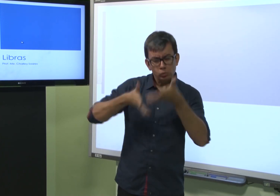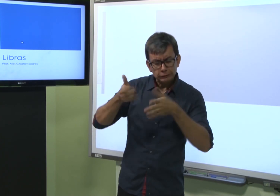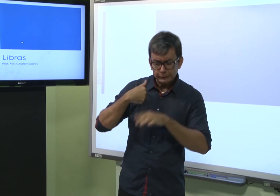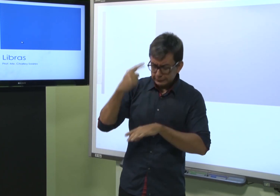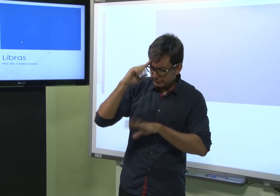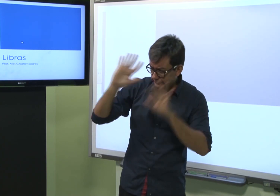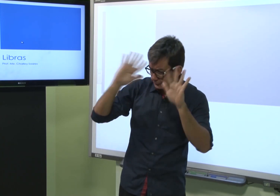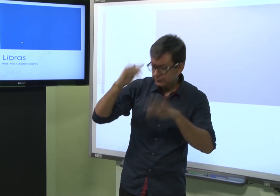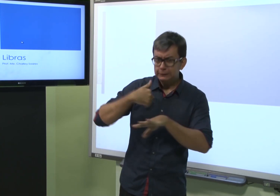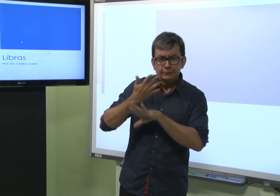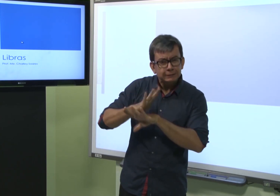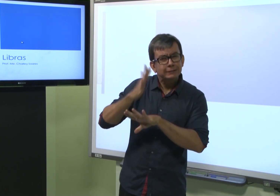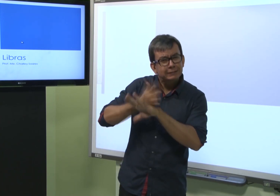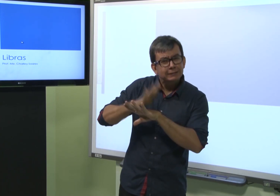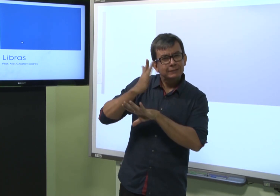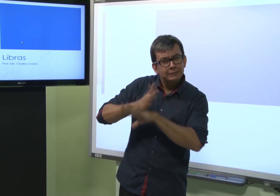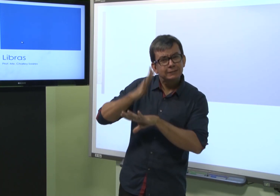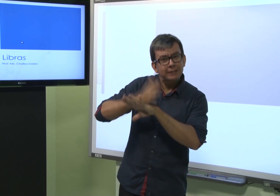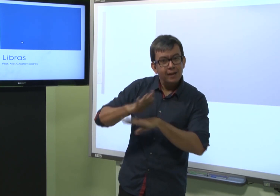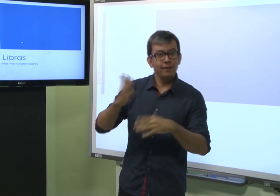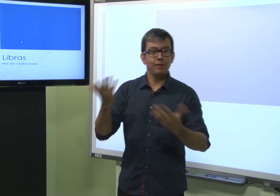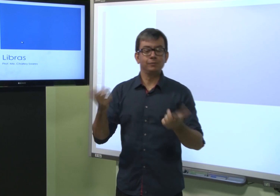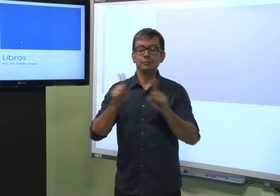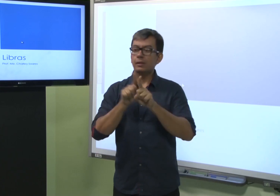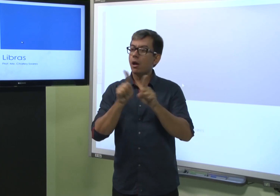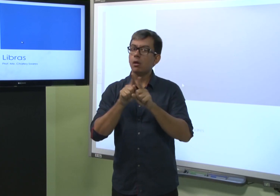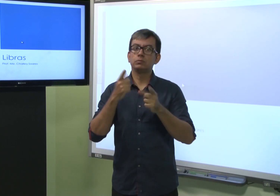podem treinarem, refletirem sobre a língua.